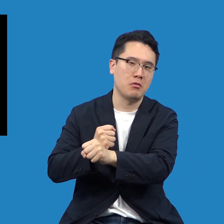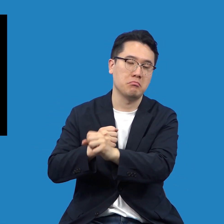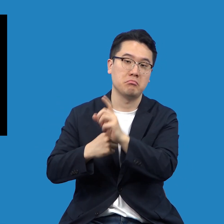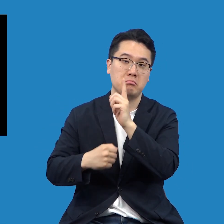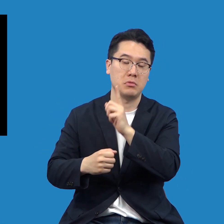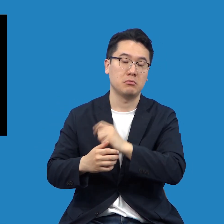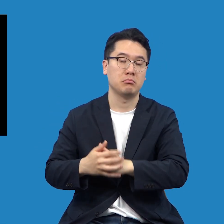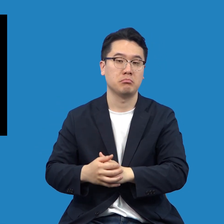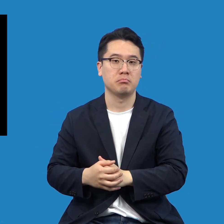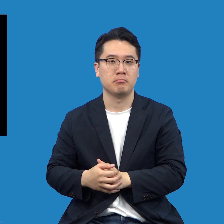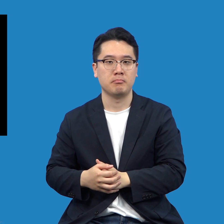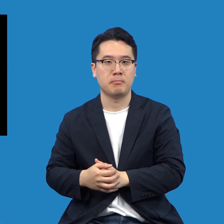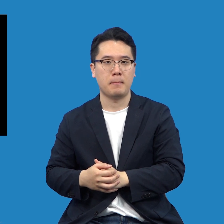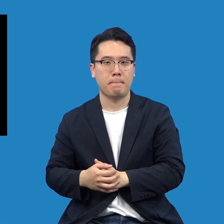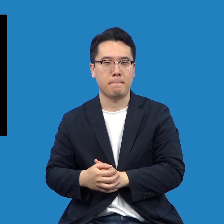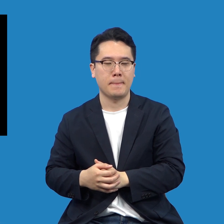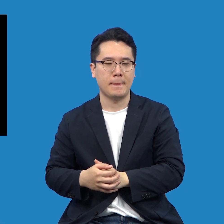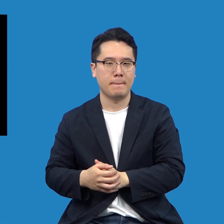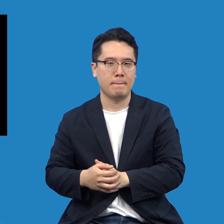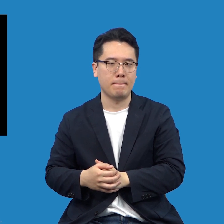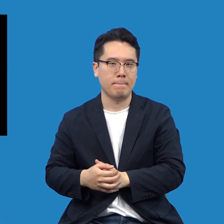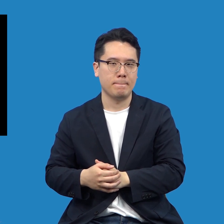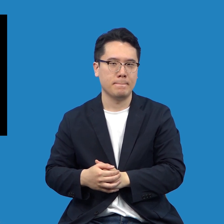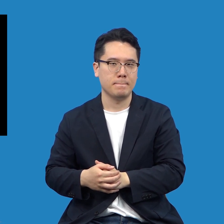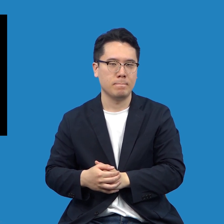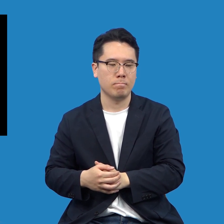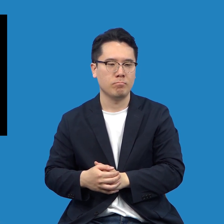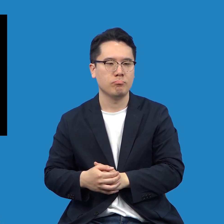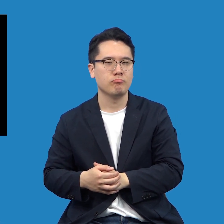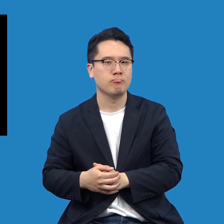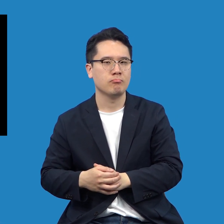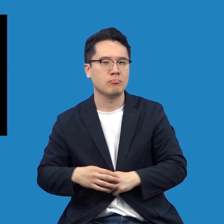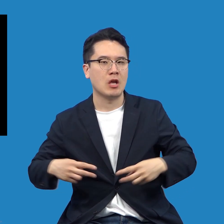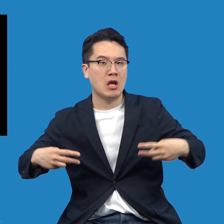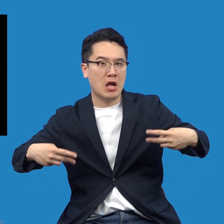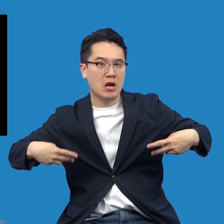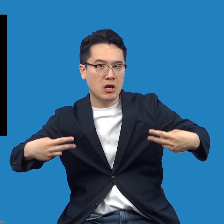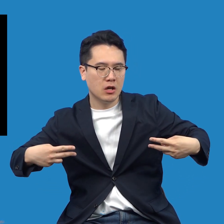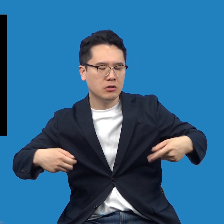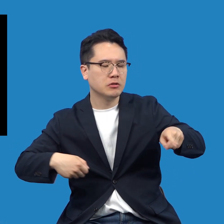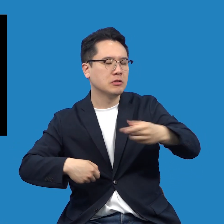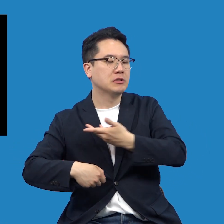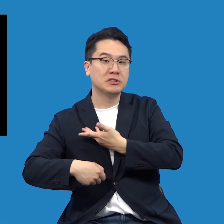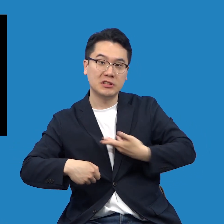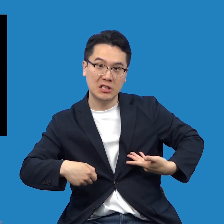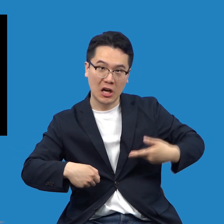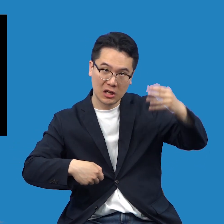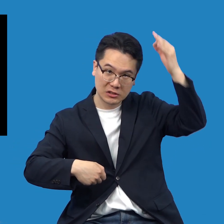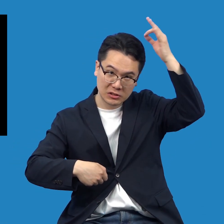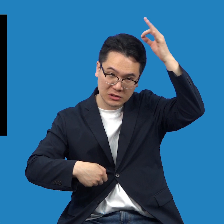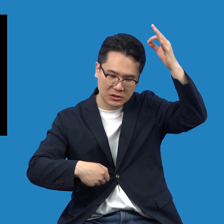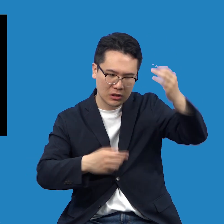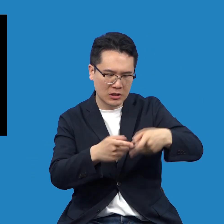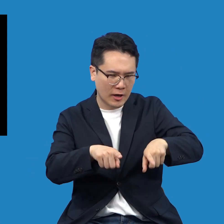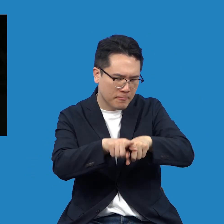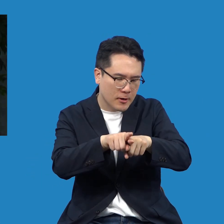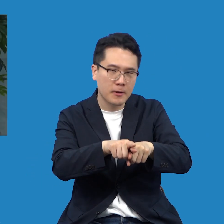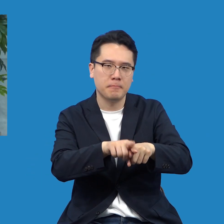너무 그 의지가 확고해서 엘리야는 엘리사를 데리고 두 사람이 함께 베델로 내려갔습니다.